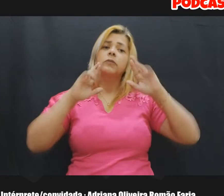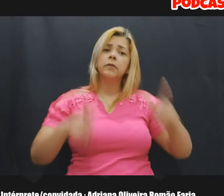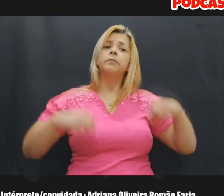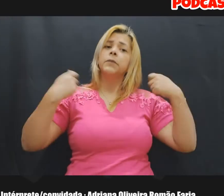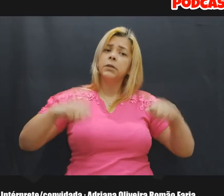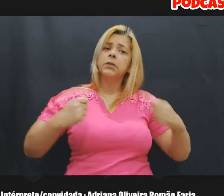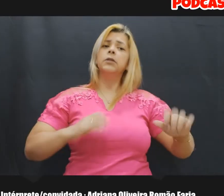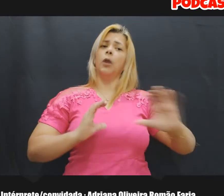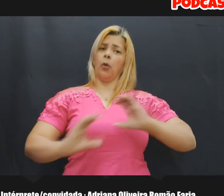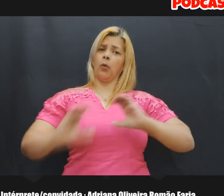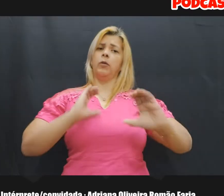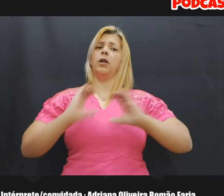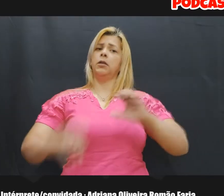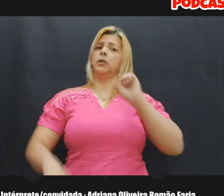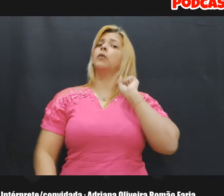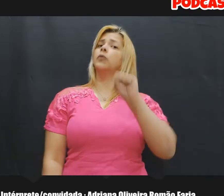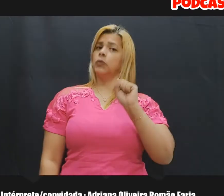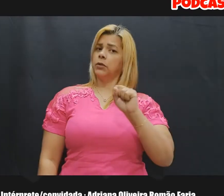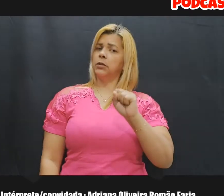comunicar, né? E